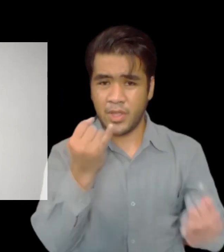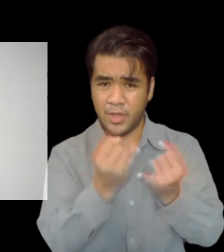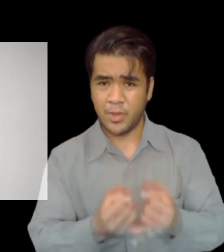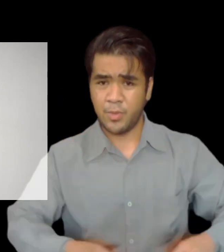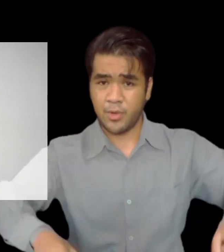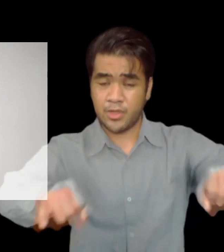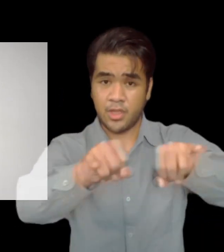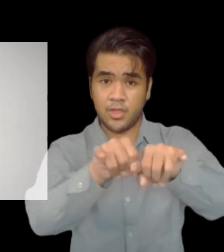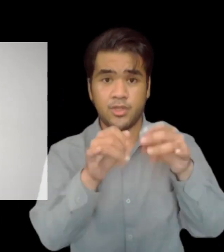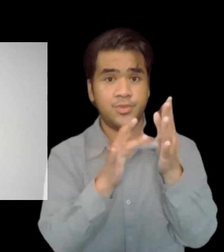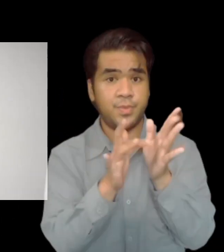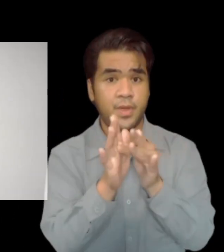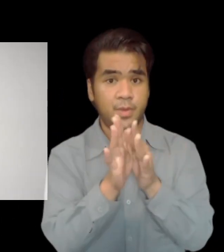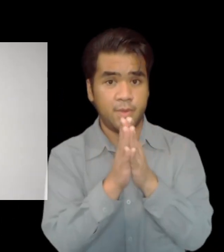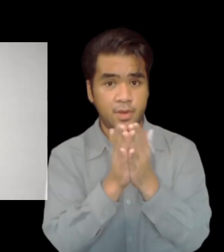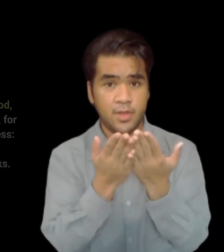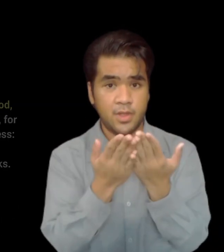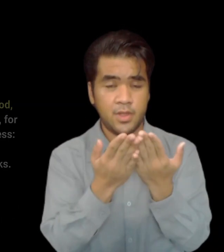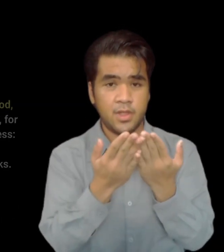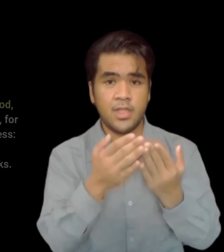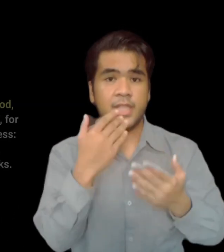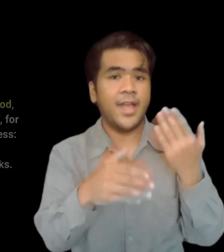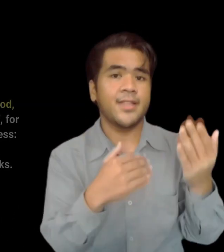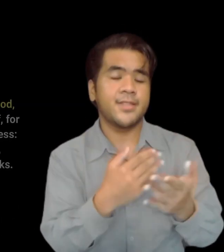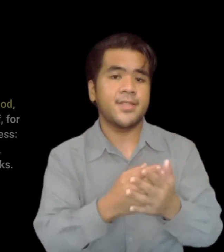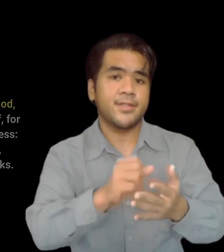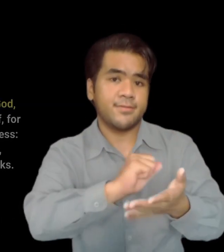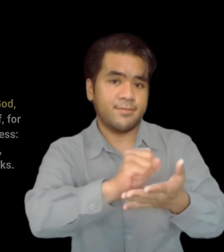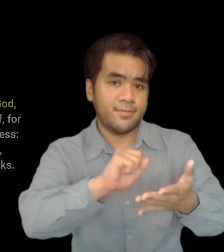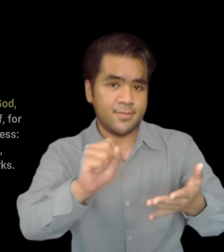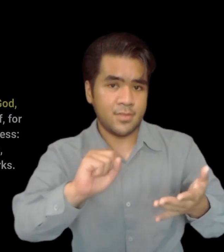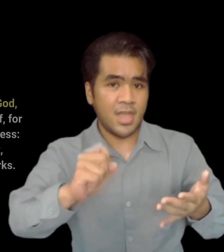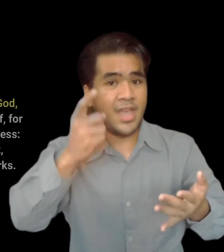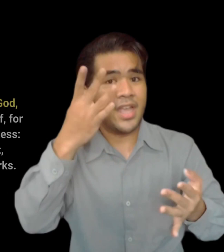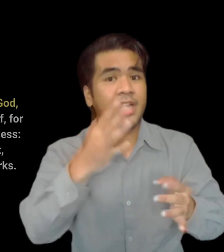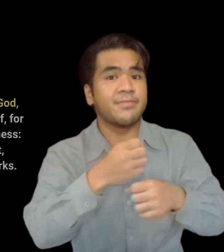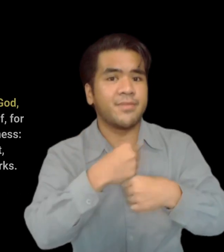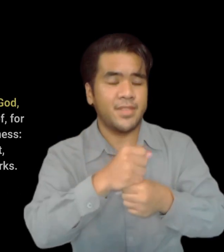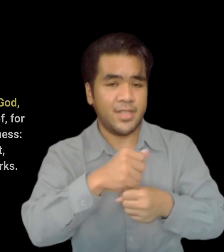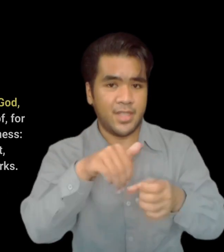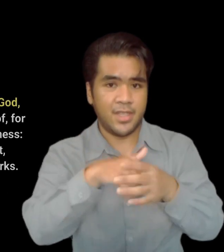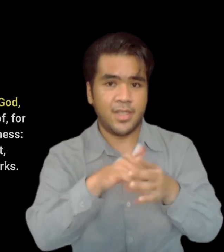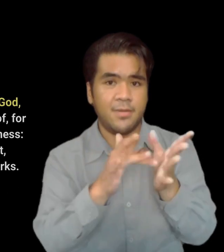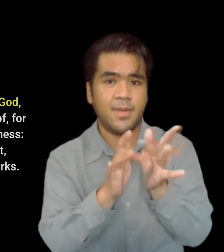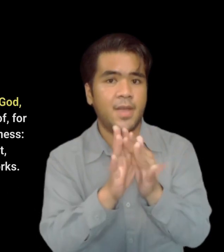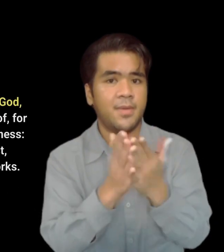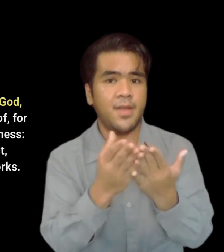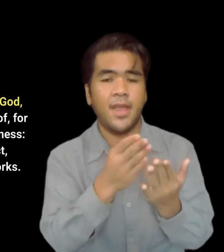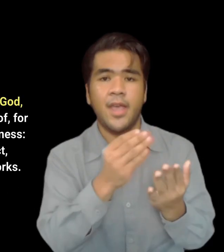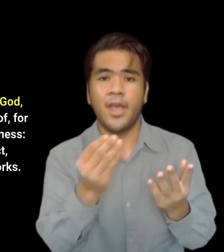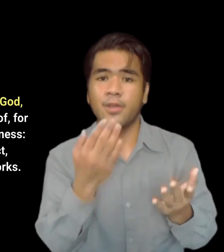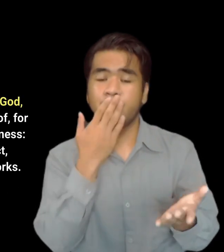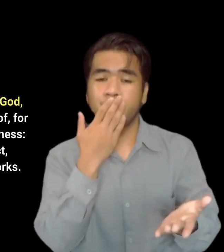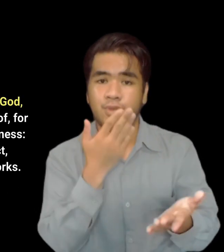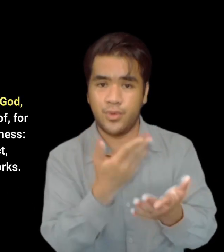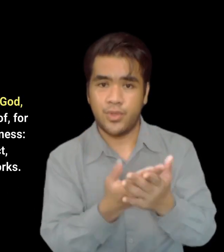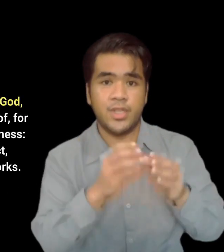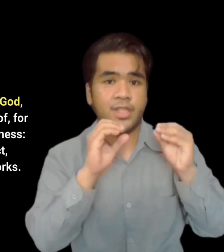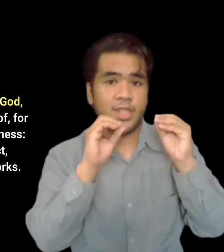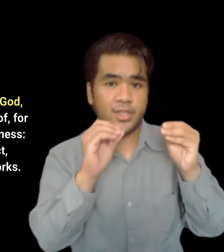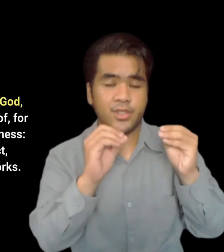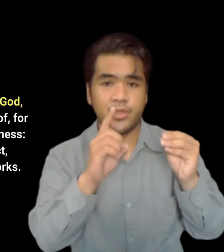Bakit dapat nating pahalagahan ang Biblia? Ang lahat ng kasulatan ay kinasihan ng Diyos at kapakipakinabang sa pagtuturo